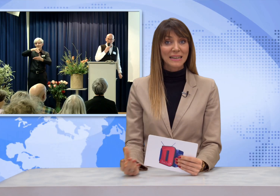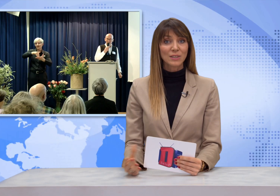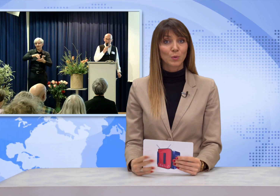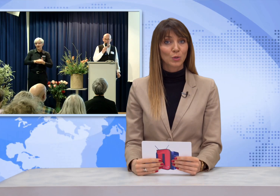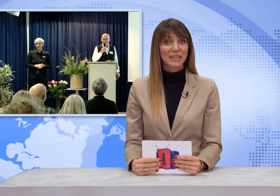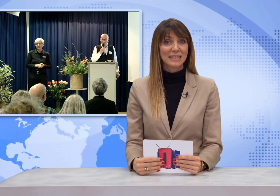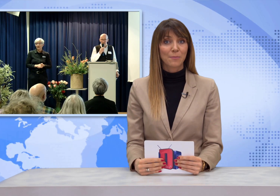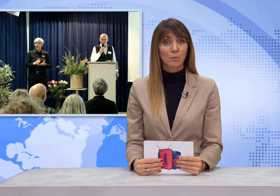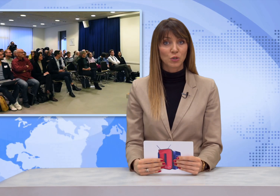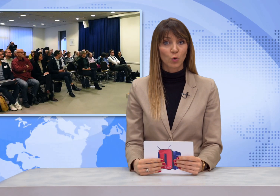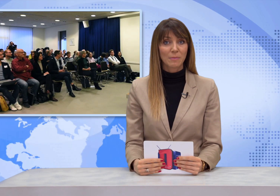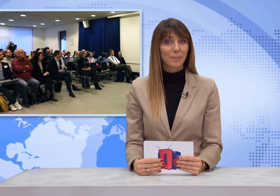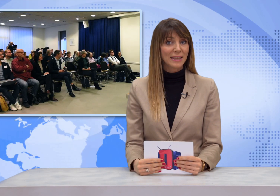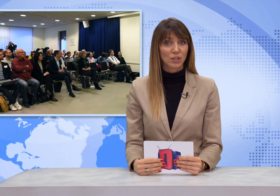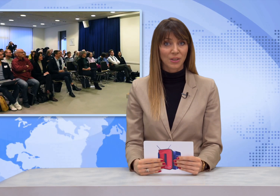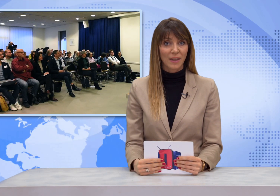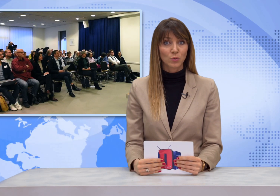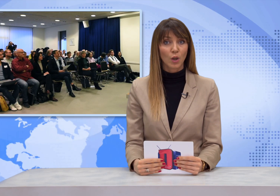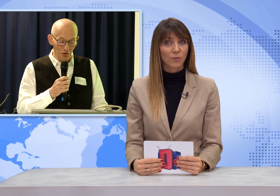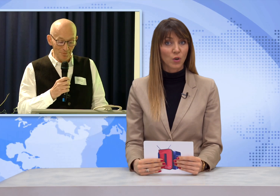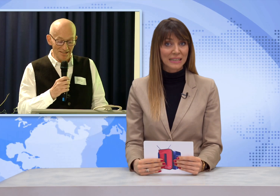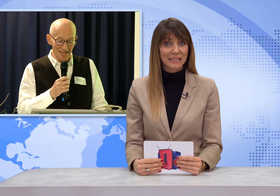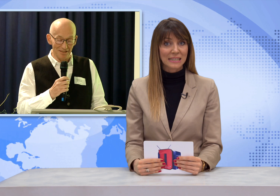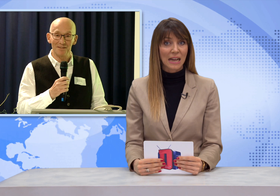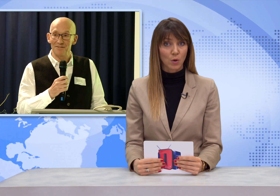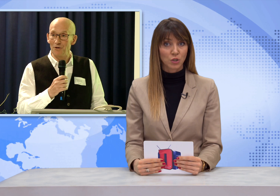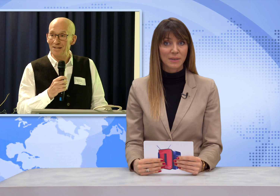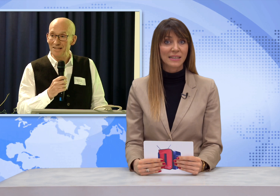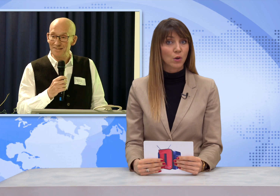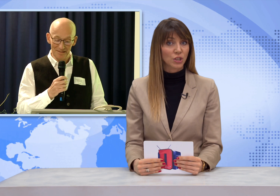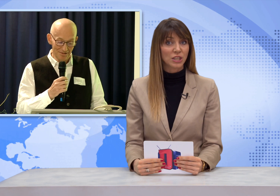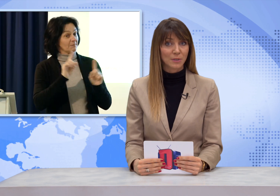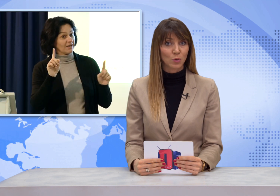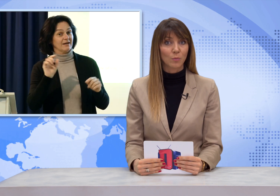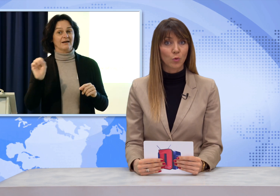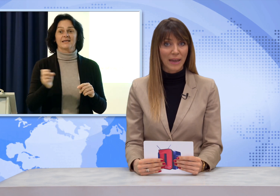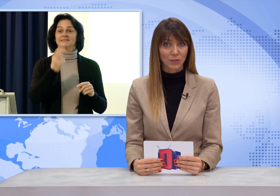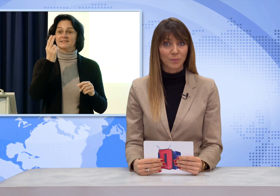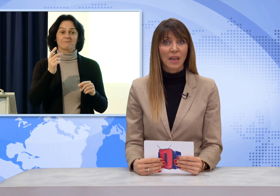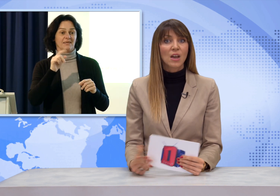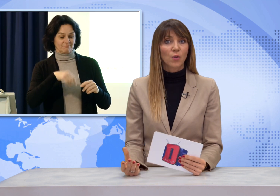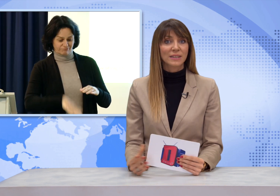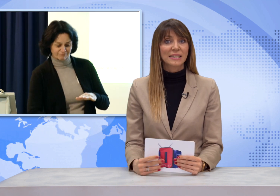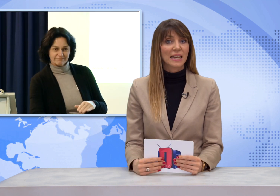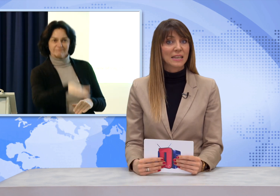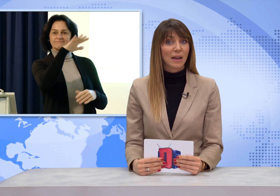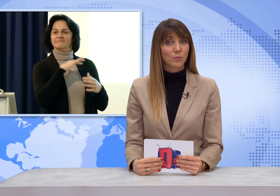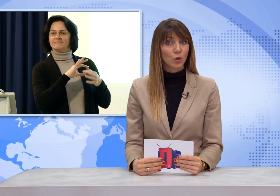Bernsko udruženje za pomoć gluvima prenelo je štafetu novoj fondaciji za osobe sa oštećenim sluhom u Bernu. Fondacija ima mnogo